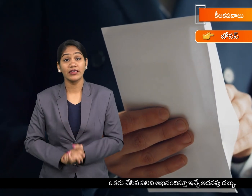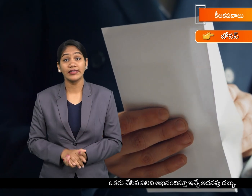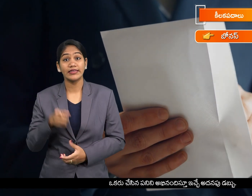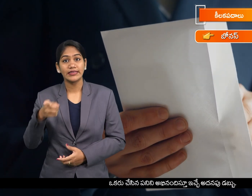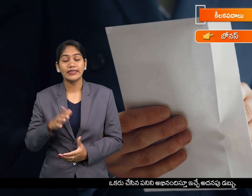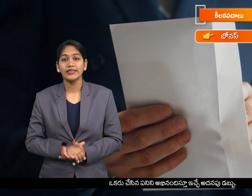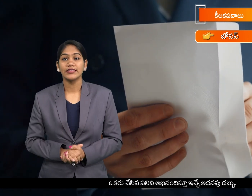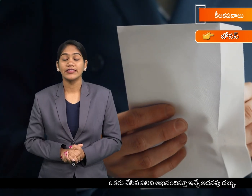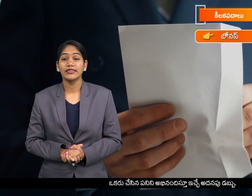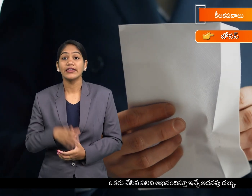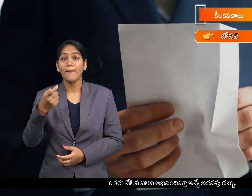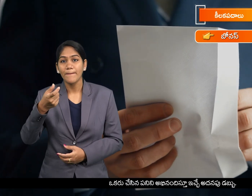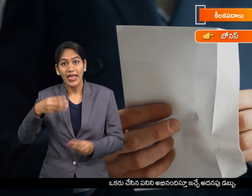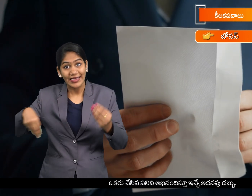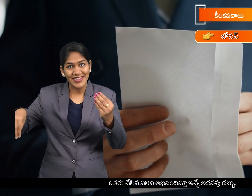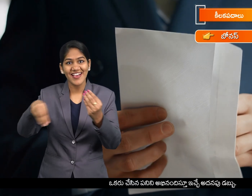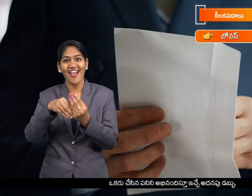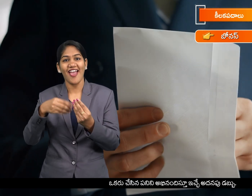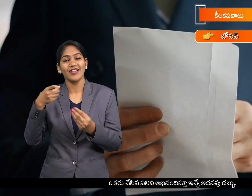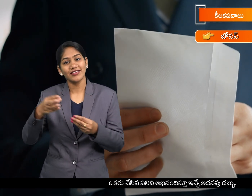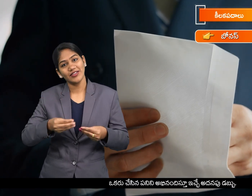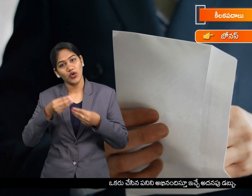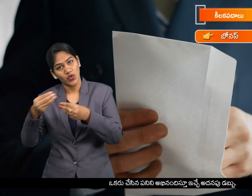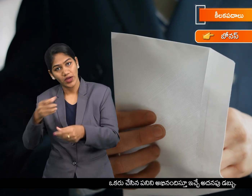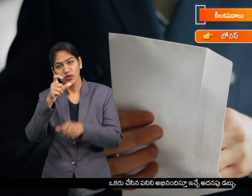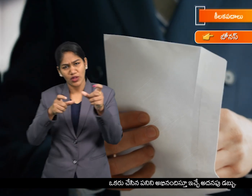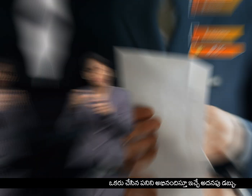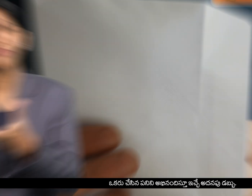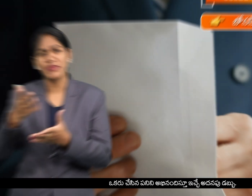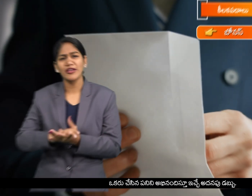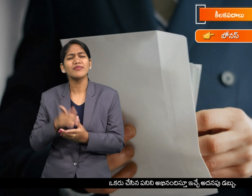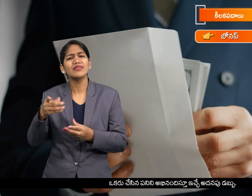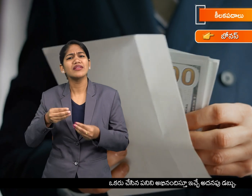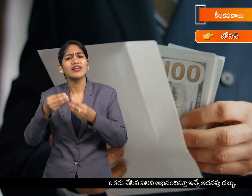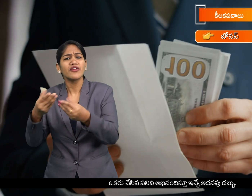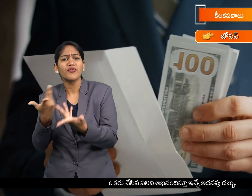ఒకరు చేసిన పనిని అభినందిస్తూ ఇచ్చే అదనపు డబ్బు.